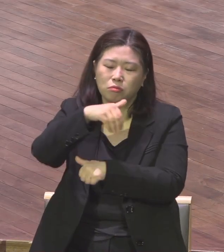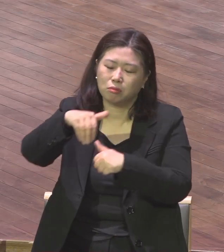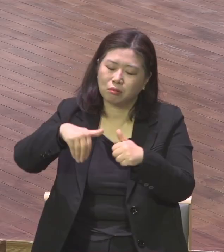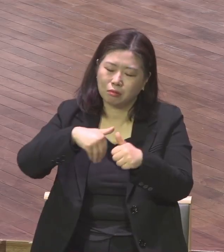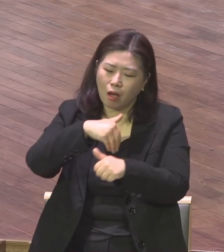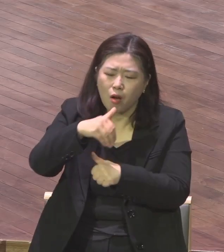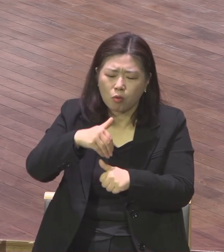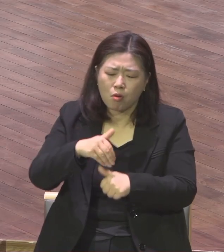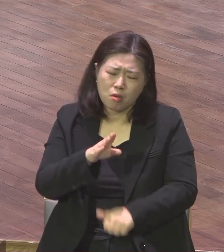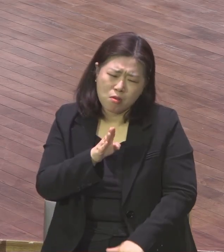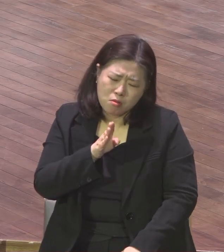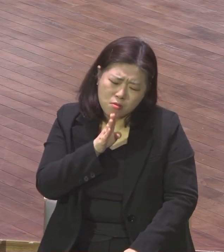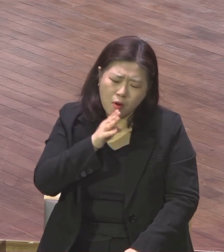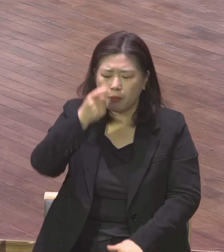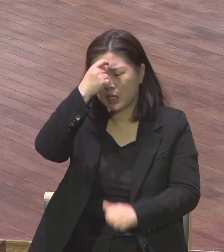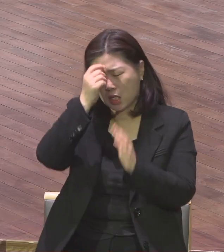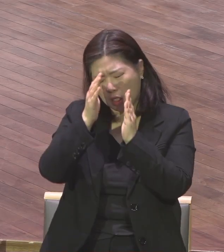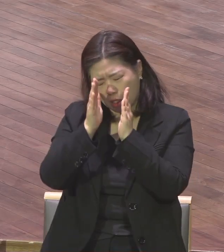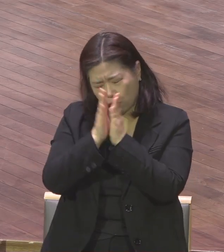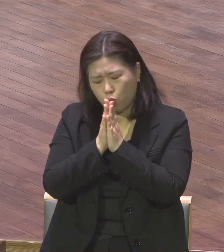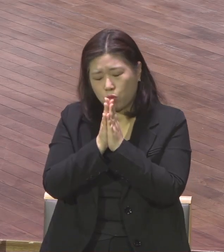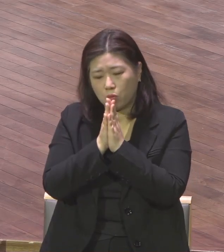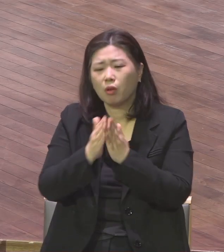될 시간표예요.